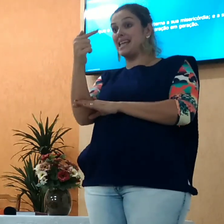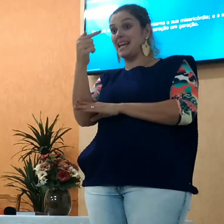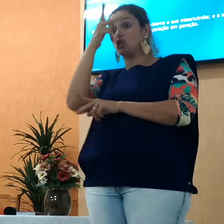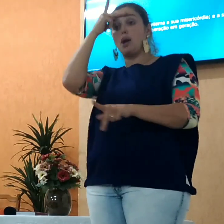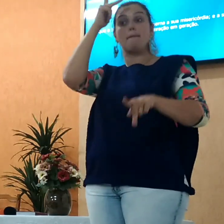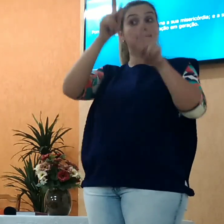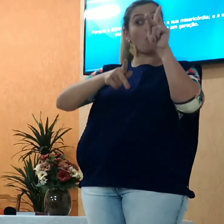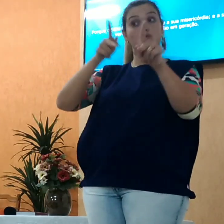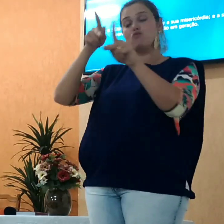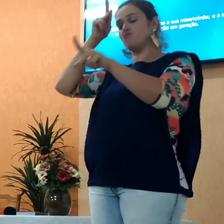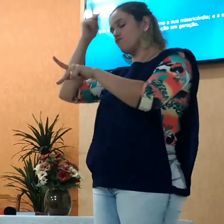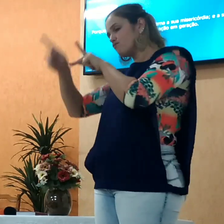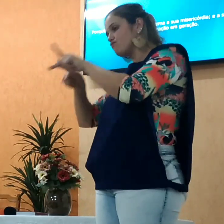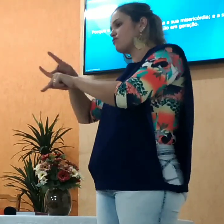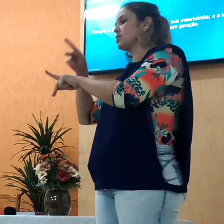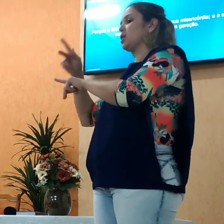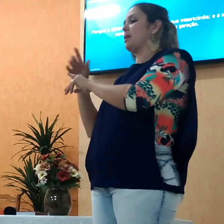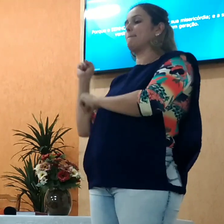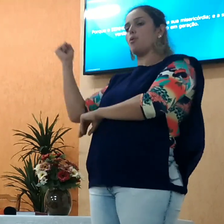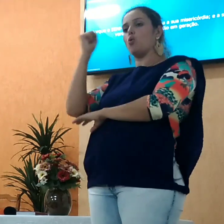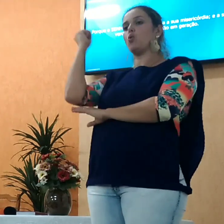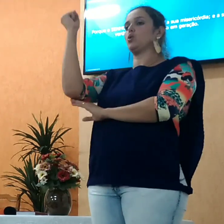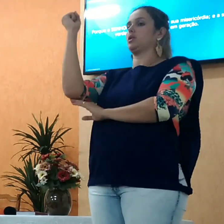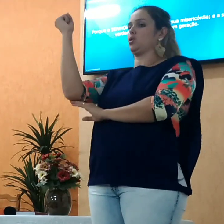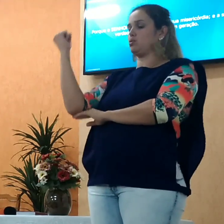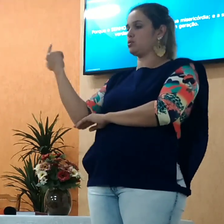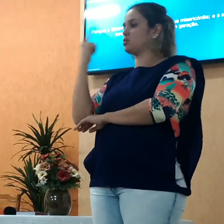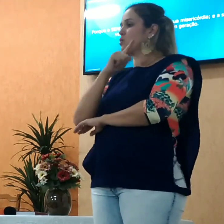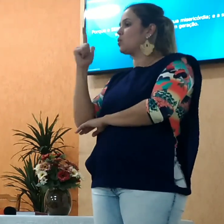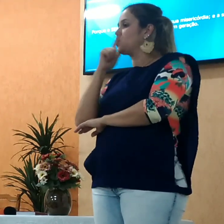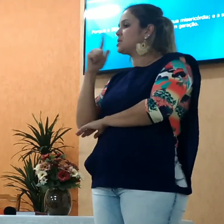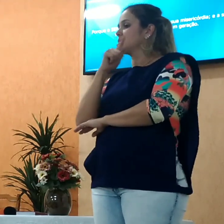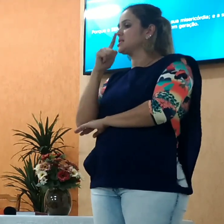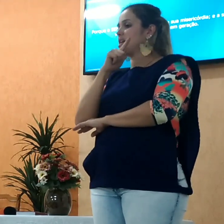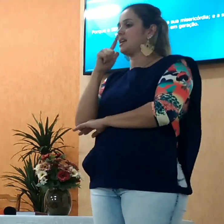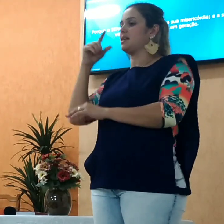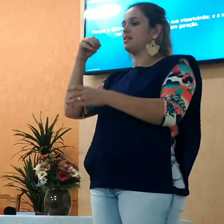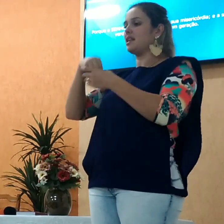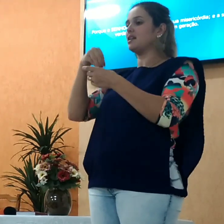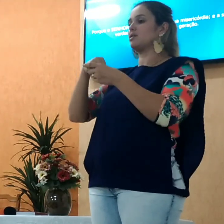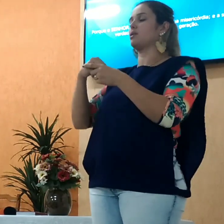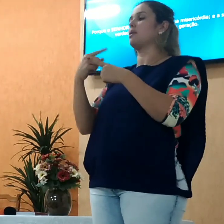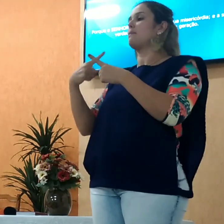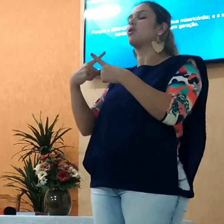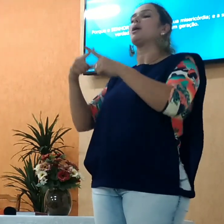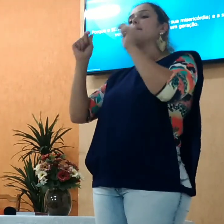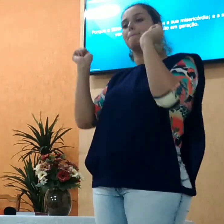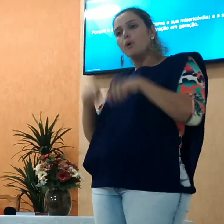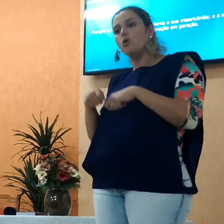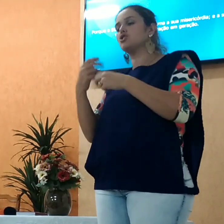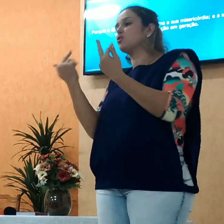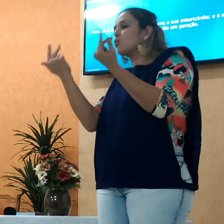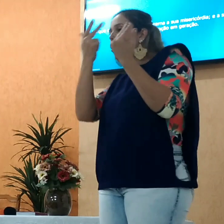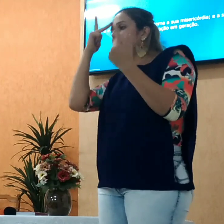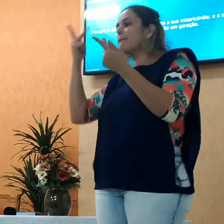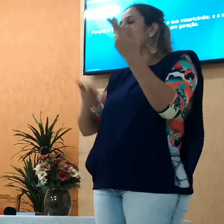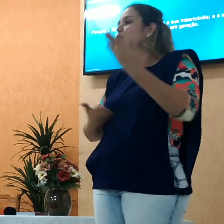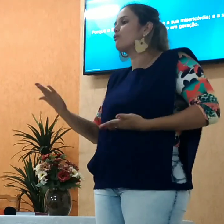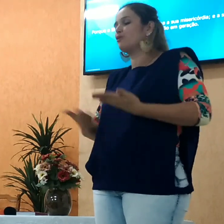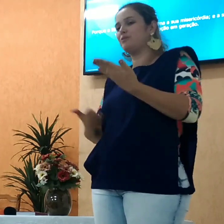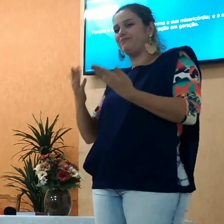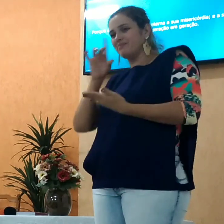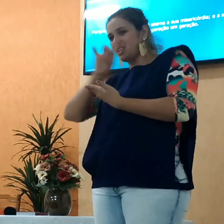e poderosas, e fixando morada deles ali, para que pudesse, como nação de Deus, louvar,